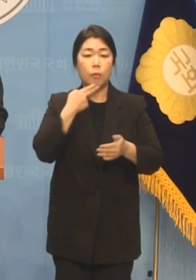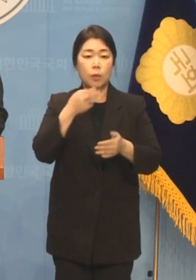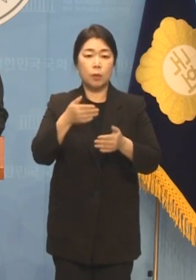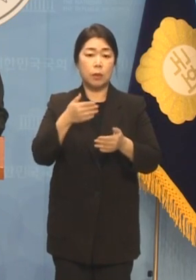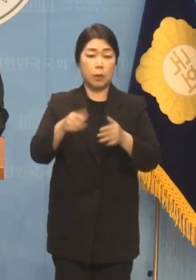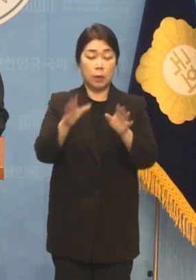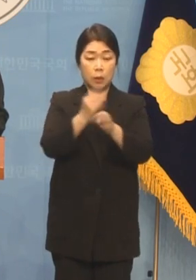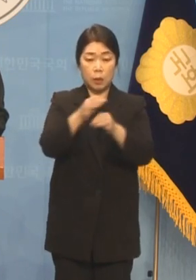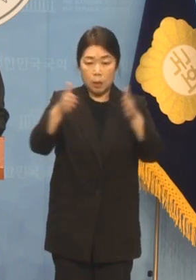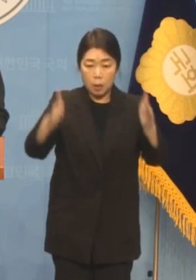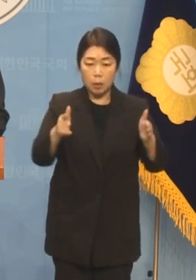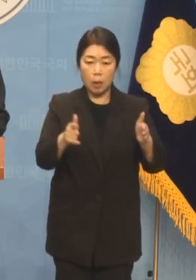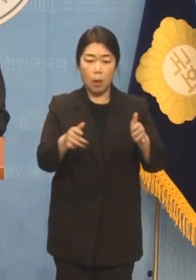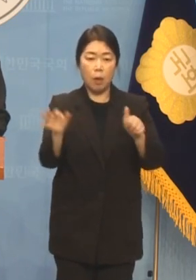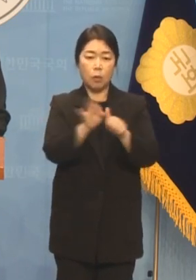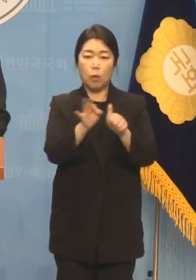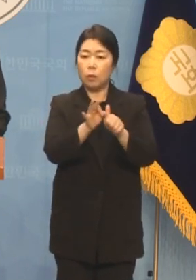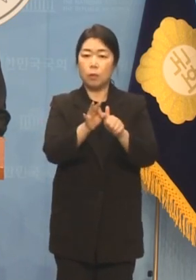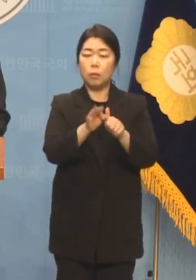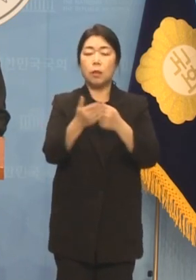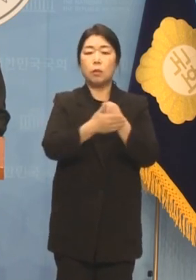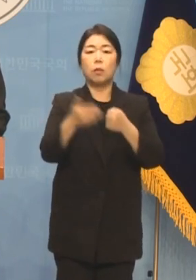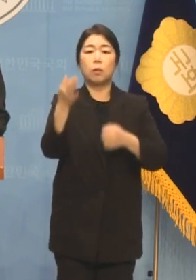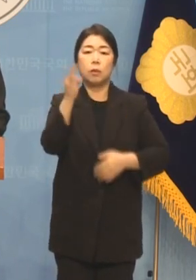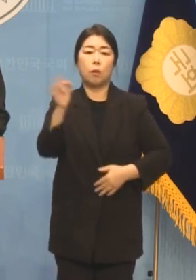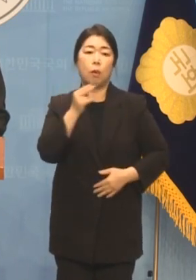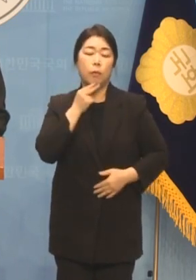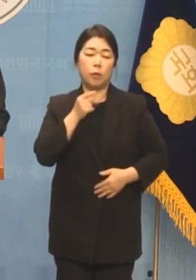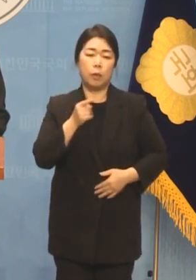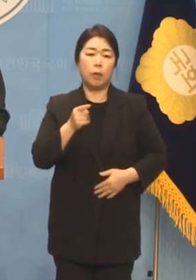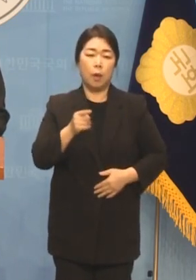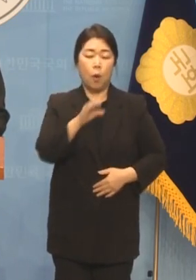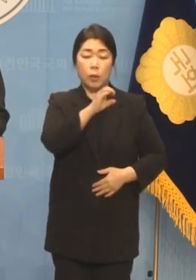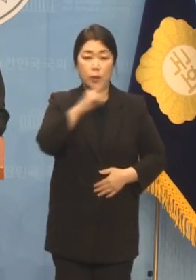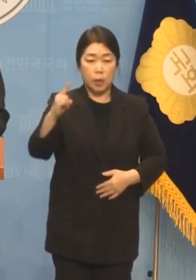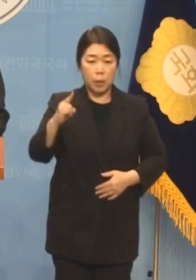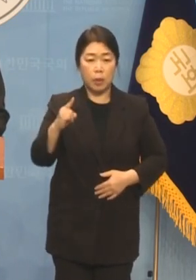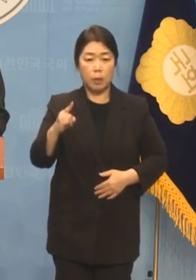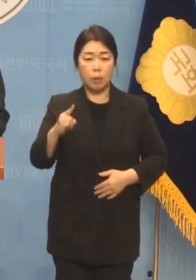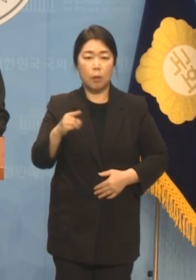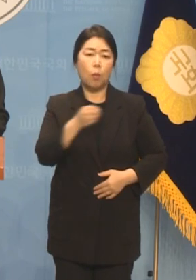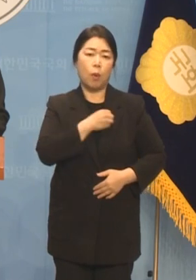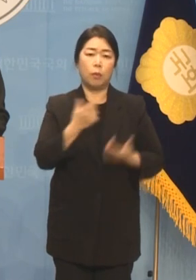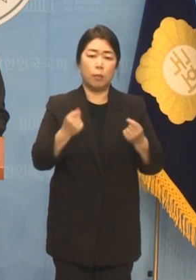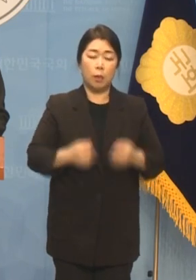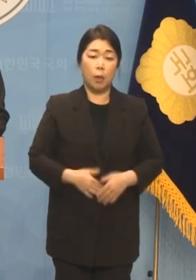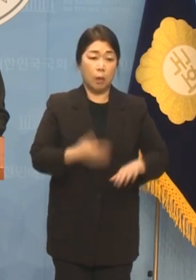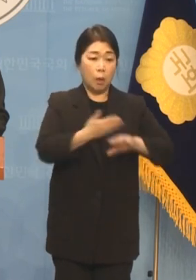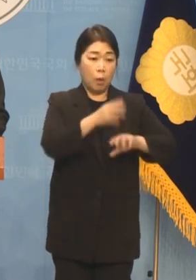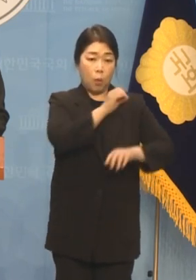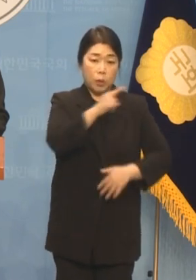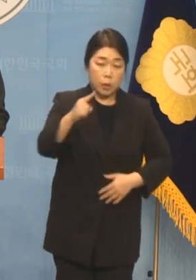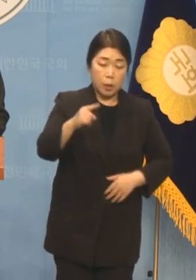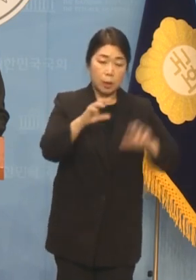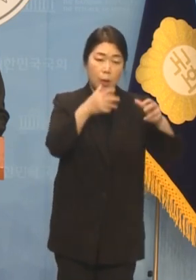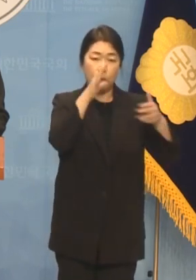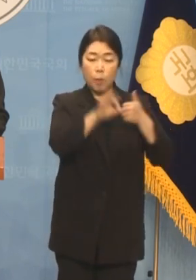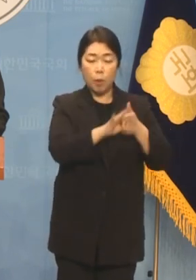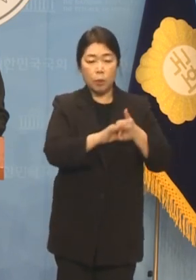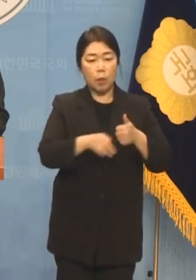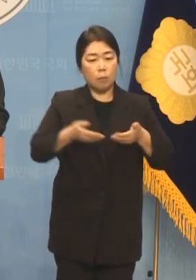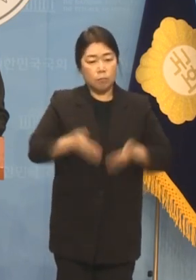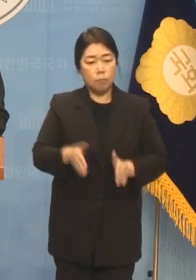추가로 인정하지 않는 유일한 OECD 회원국입니다. OECD 국가들은 자녀 1인당 최소